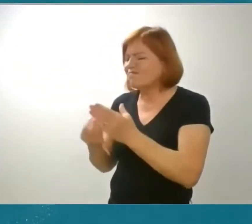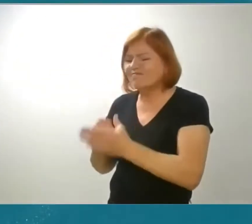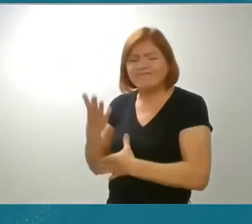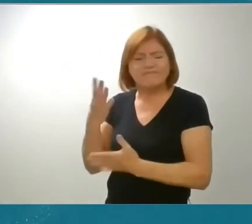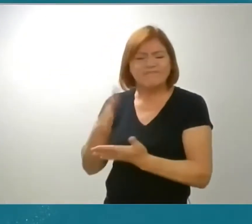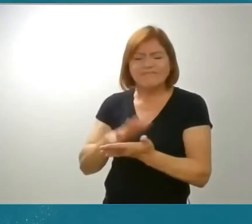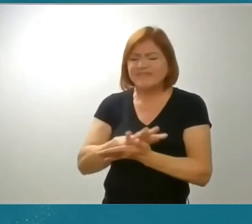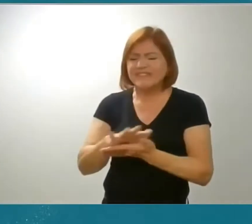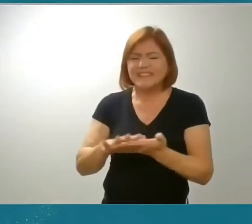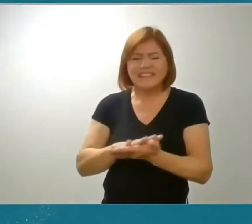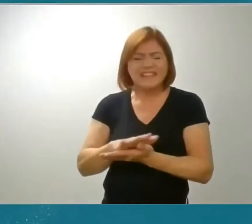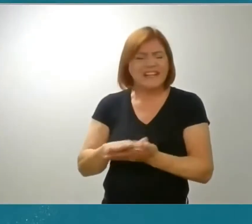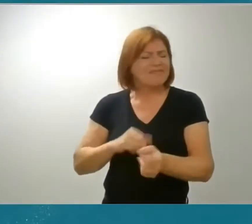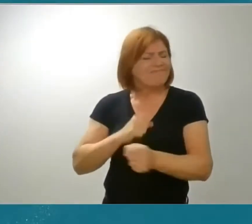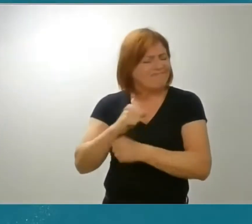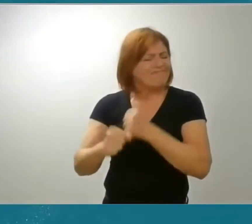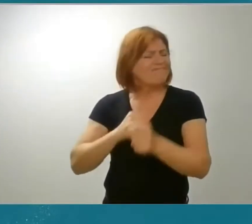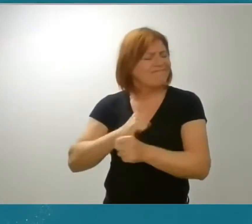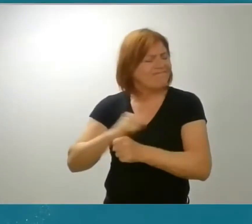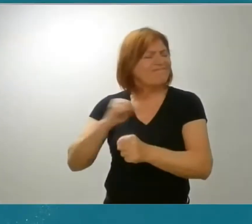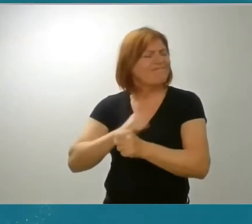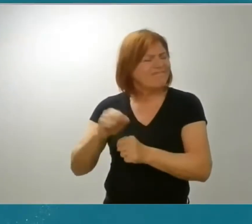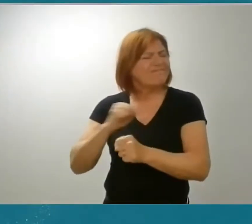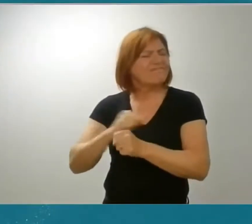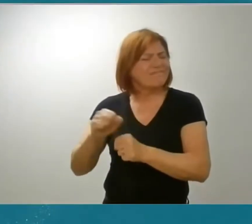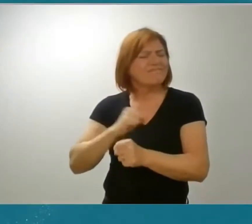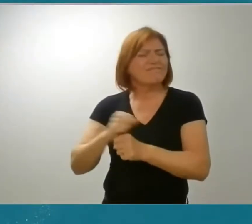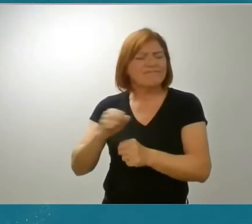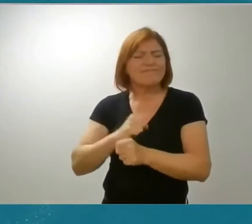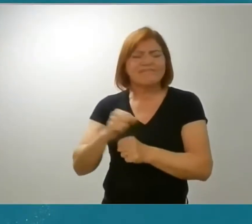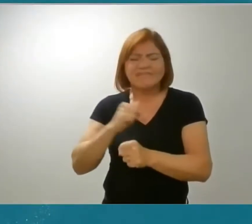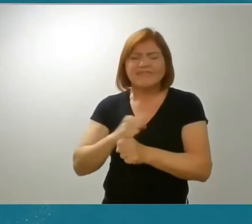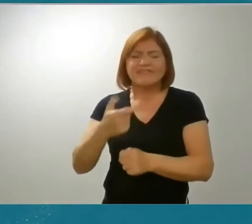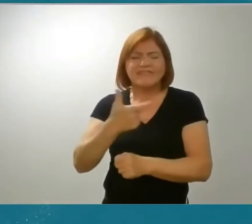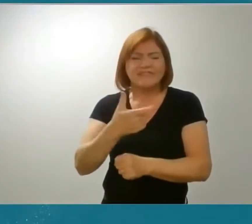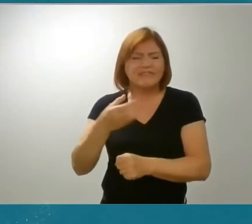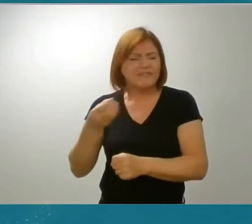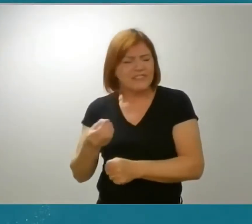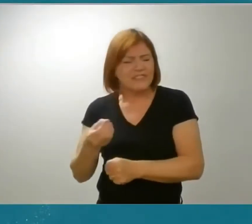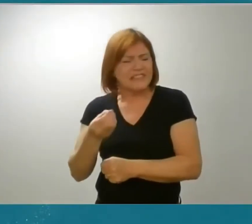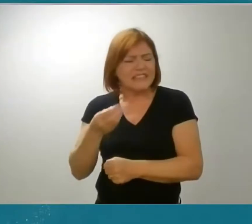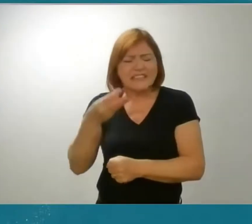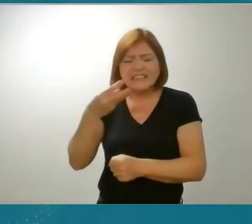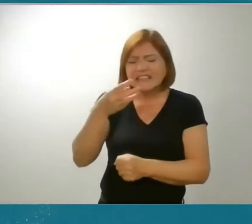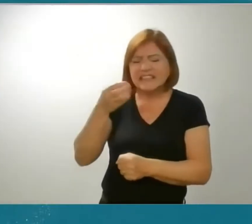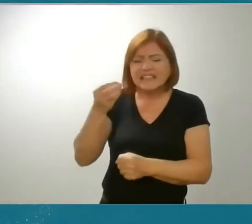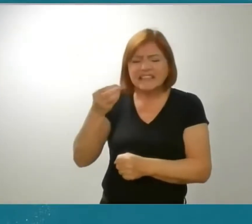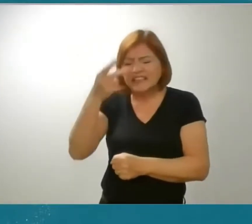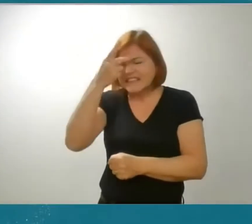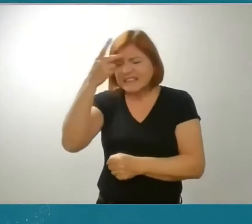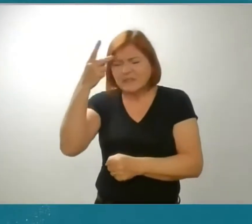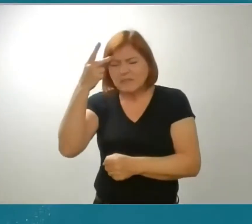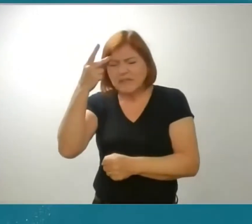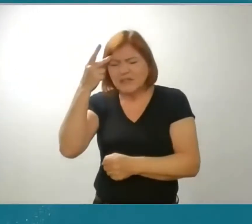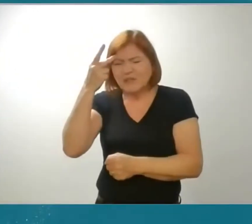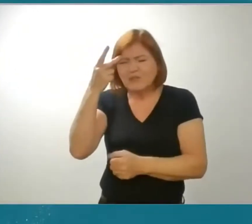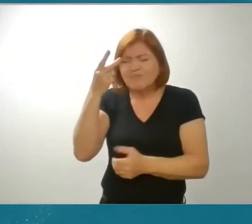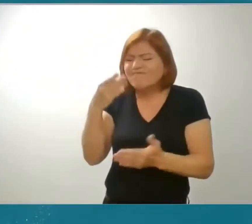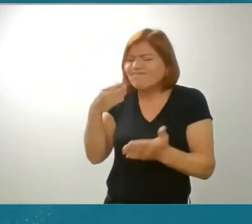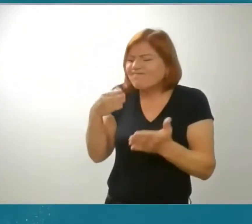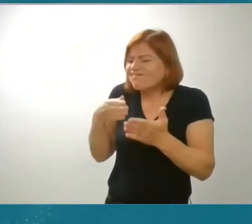anos, 30 anos, mesmos rostos. 20, 30 pessoas em cada igreja, não sai do lugar, irmãos. Tem que ter lucro.